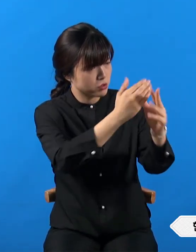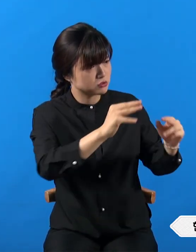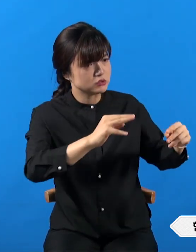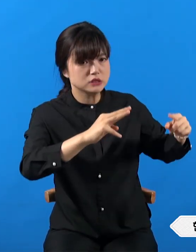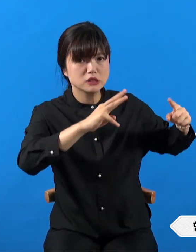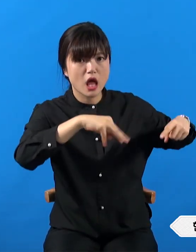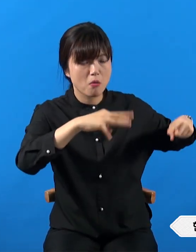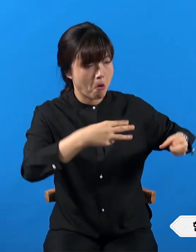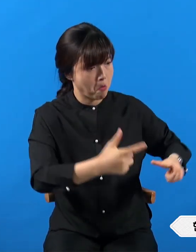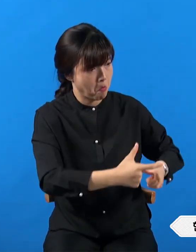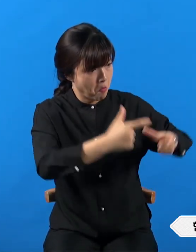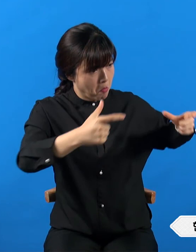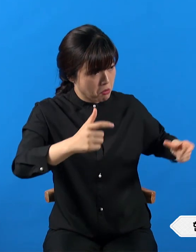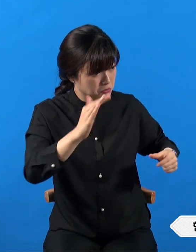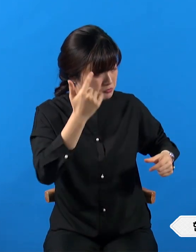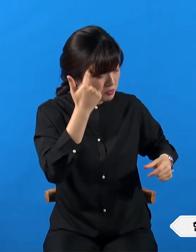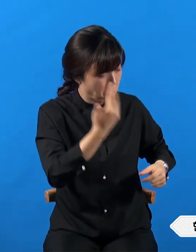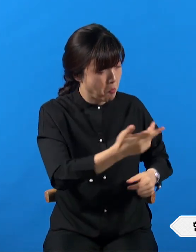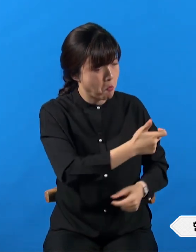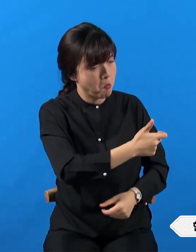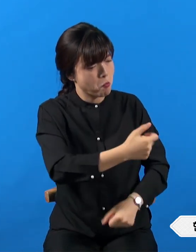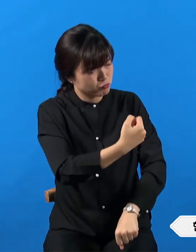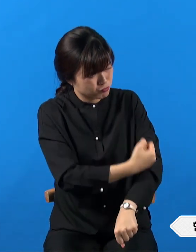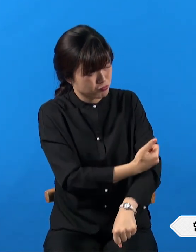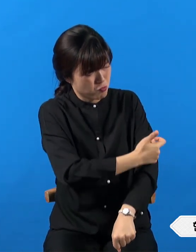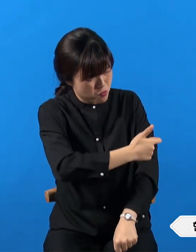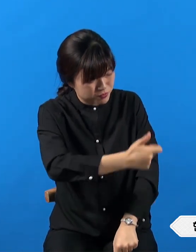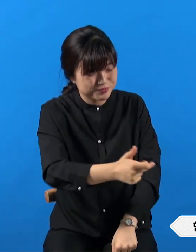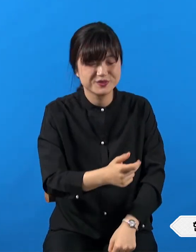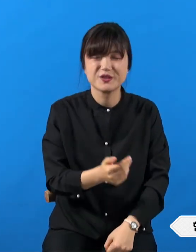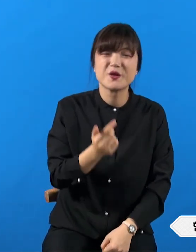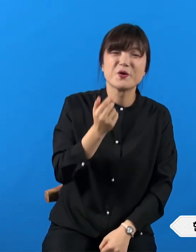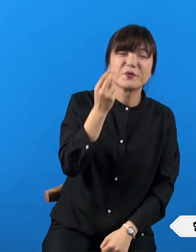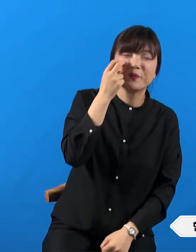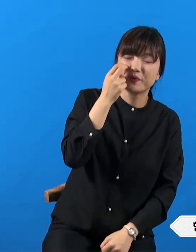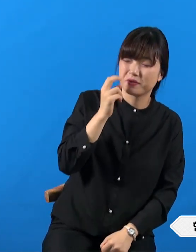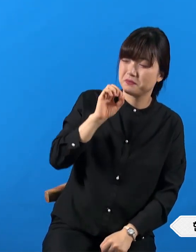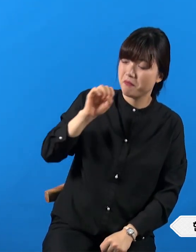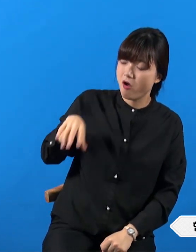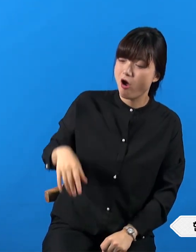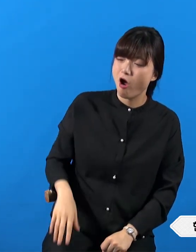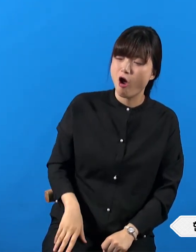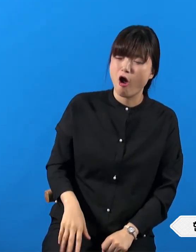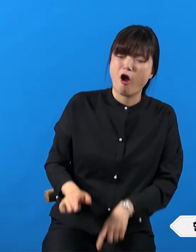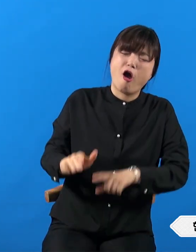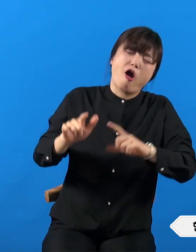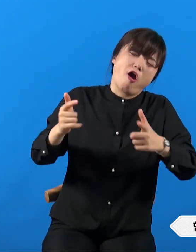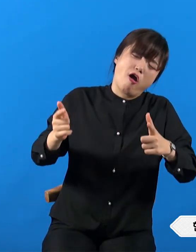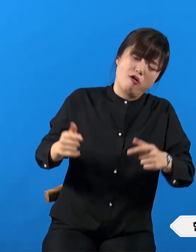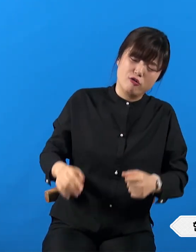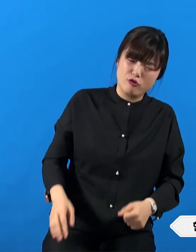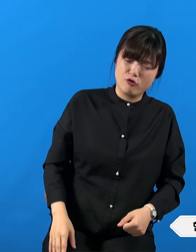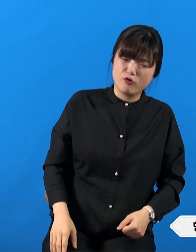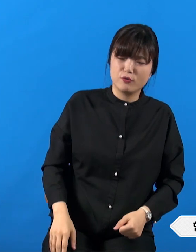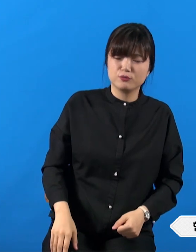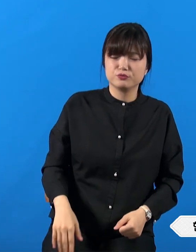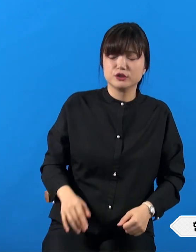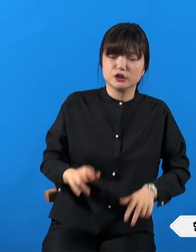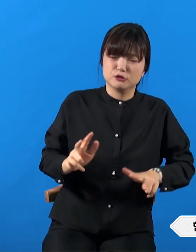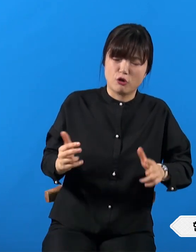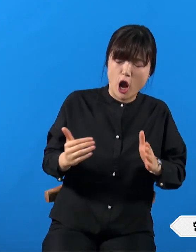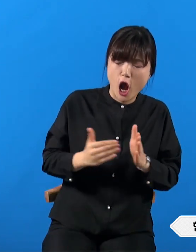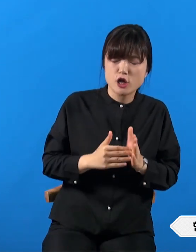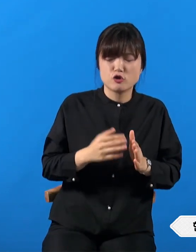큰일 하셨습니다. 그래서 제가 농담 삼아 그래서 아닌 게 아니라 그동안